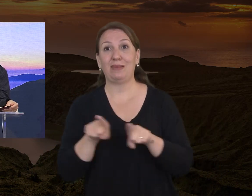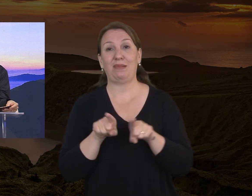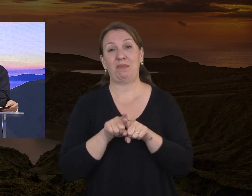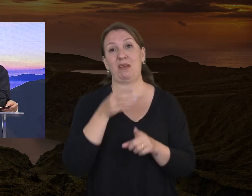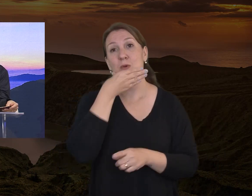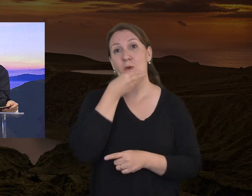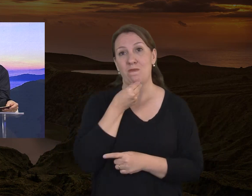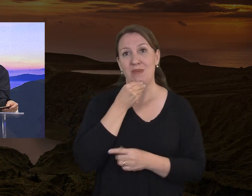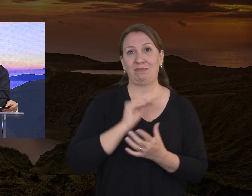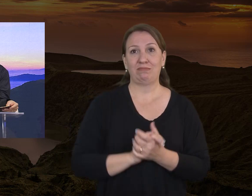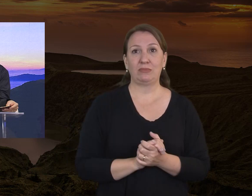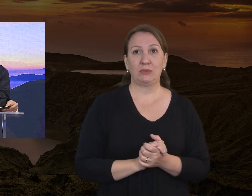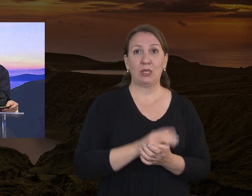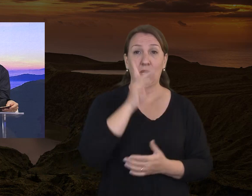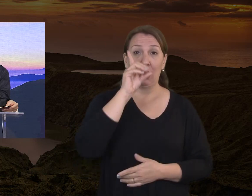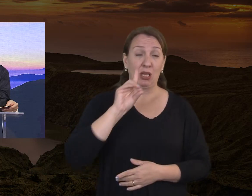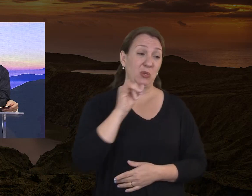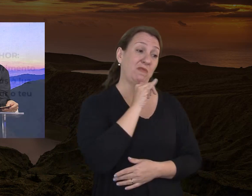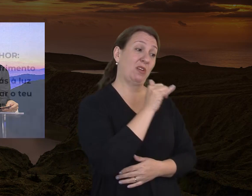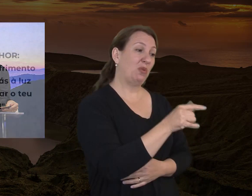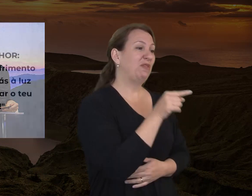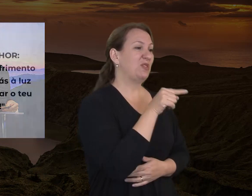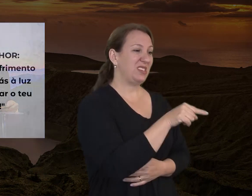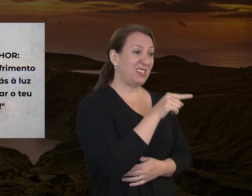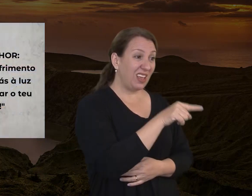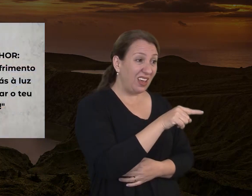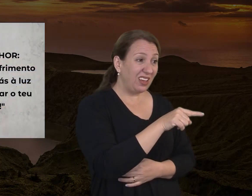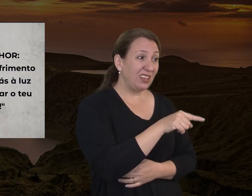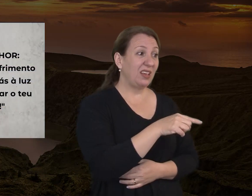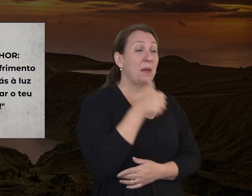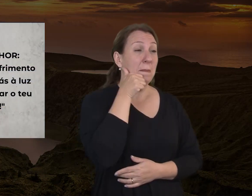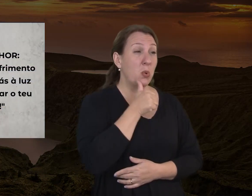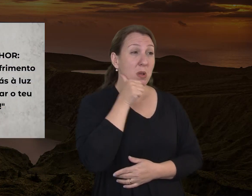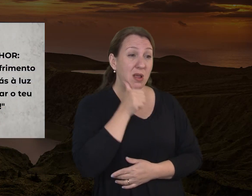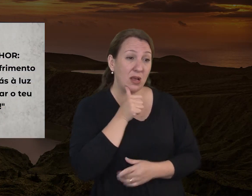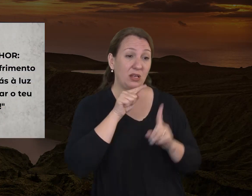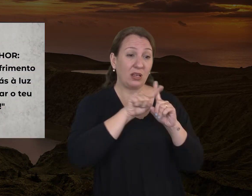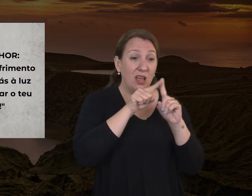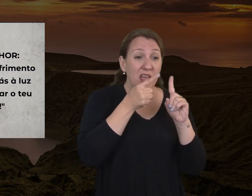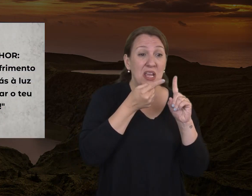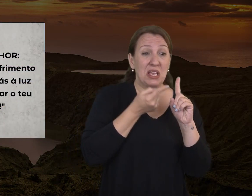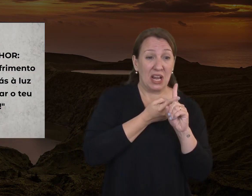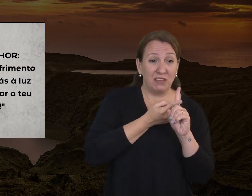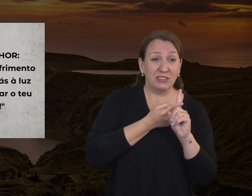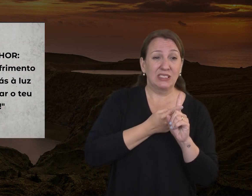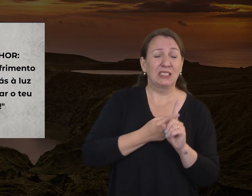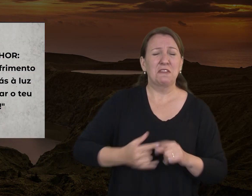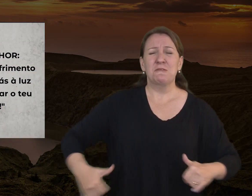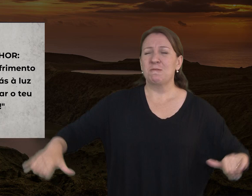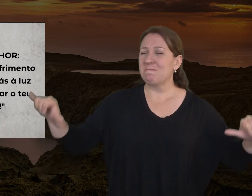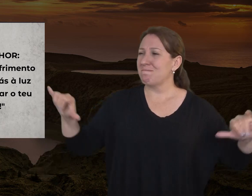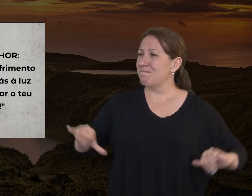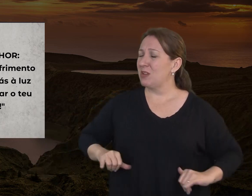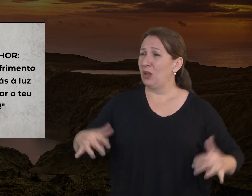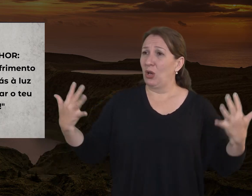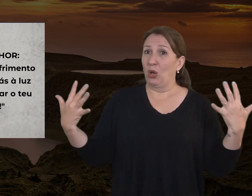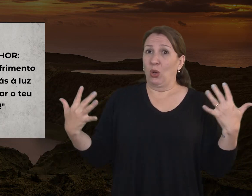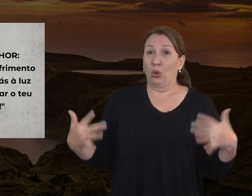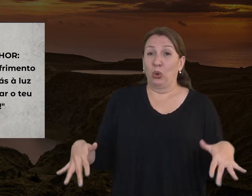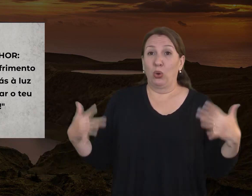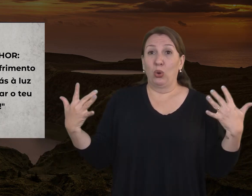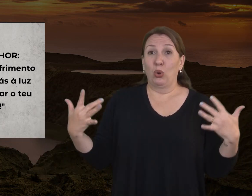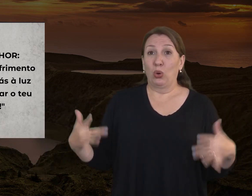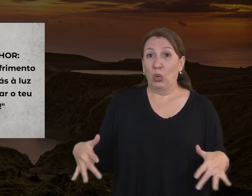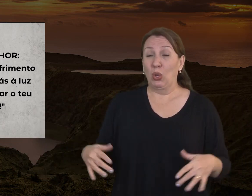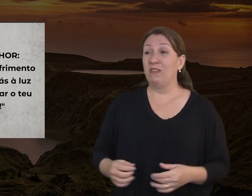em meio à agonia darás à luz filhos. Seguirás desejando influenciar o seu marido, mas ele